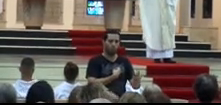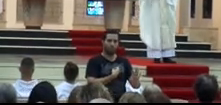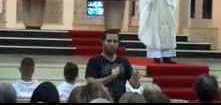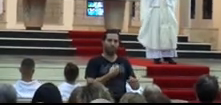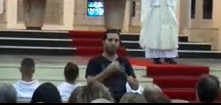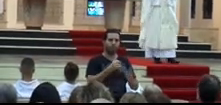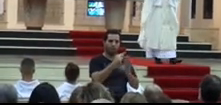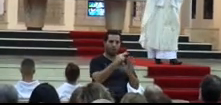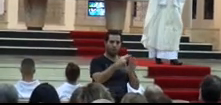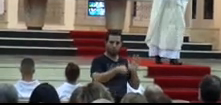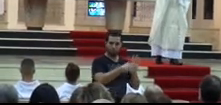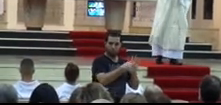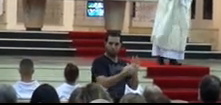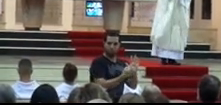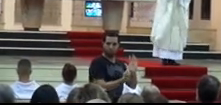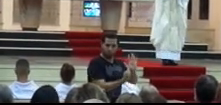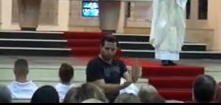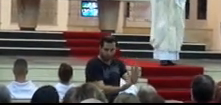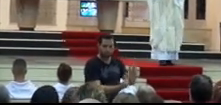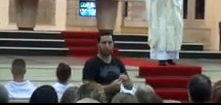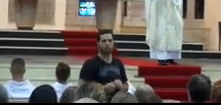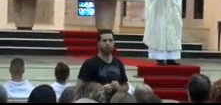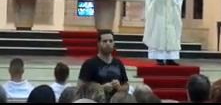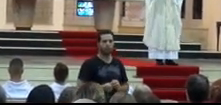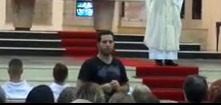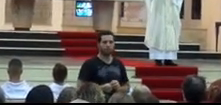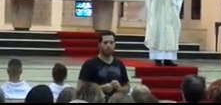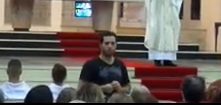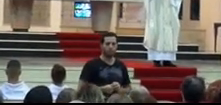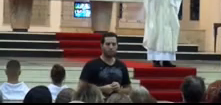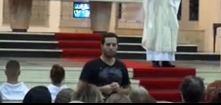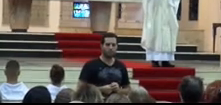bem diferente dos evangelhos sinóticos.